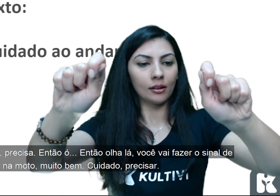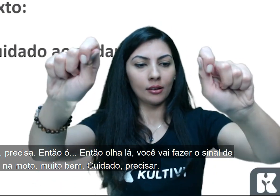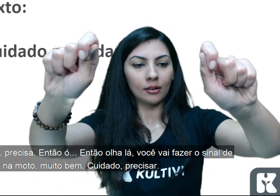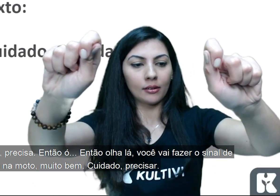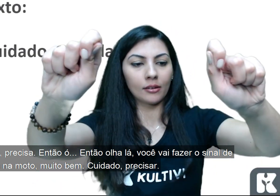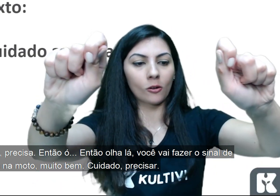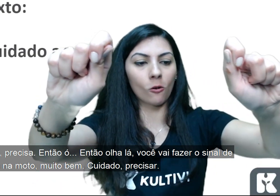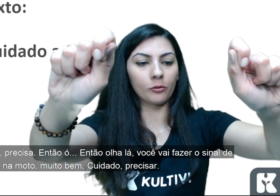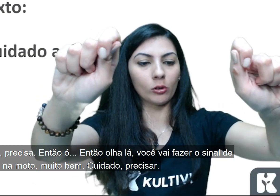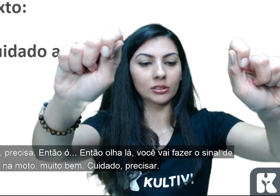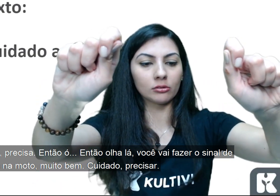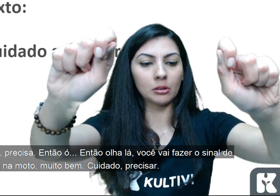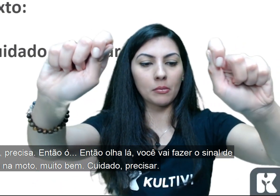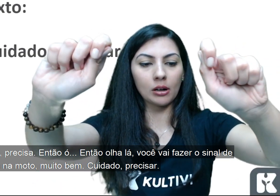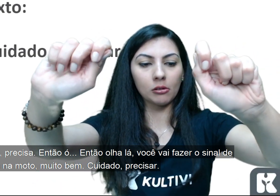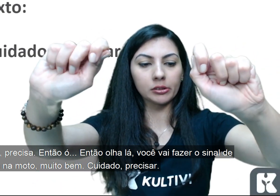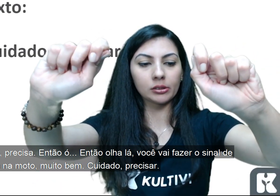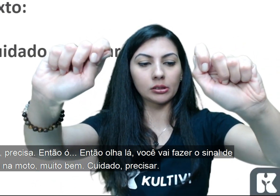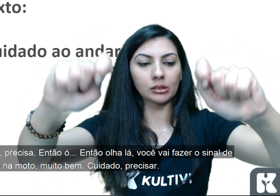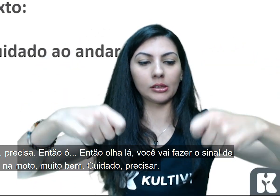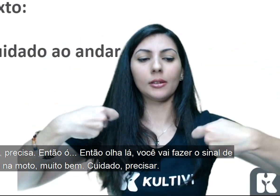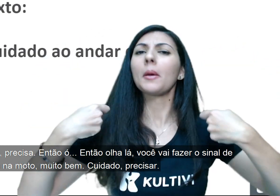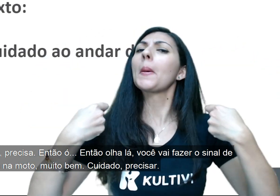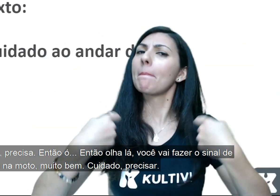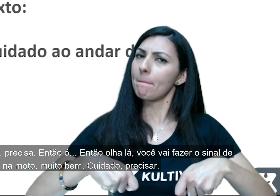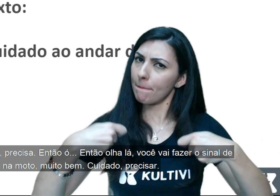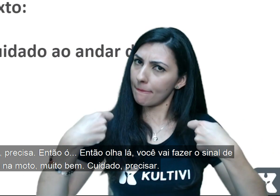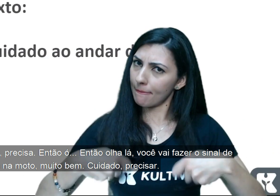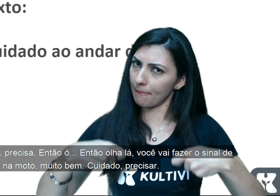Cuidado. configuração de mão, assim.